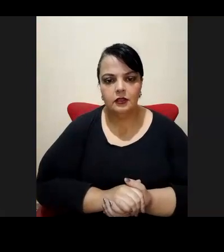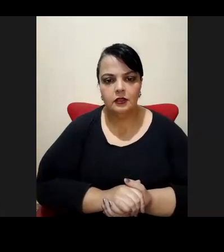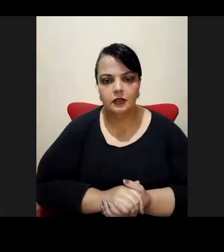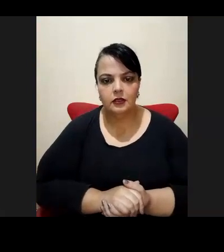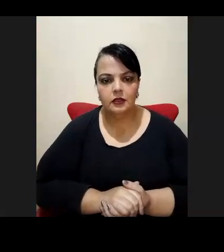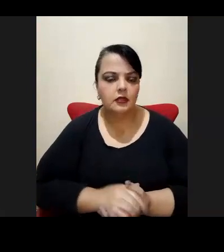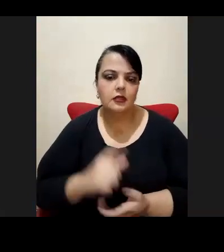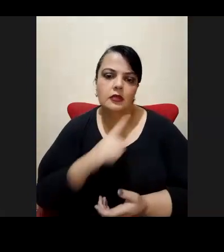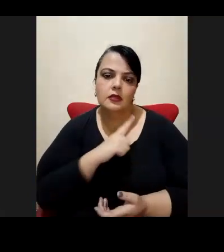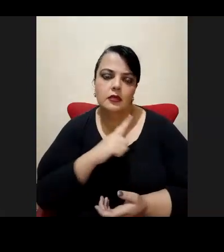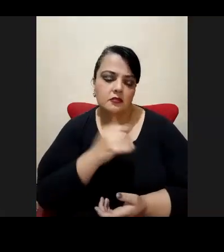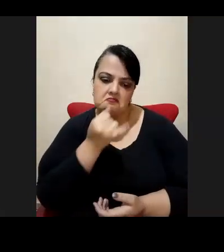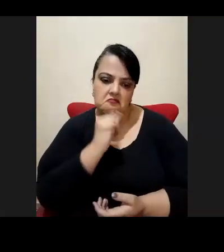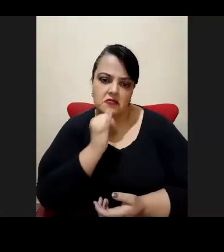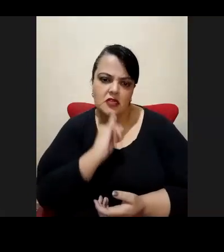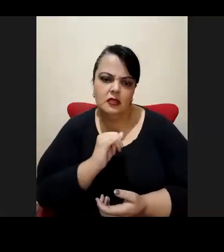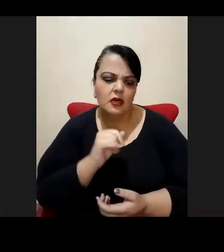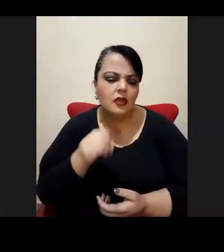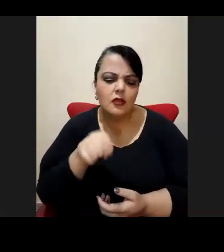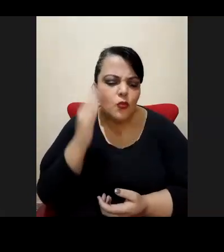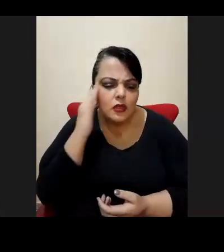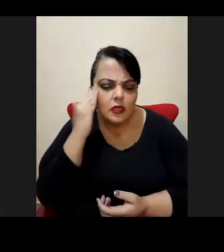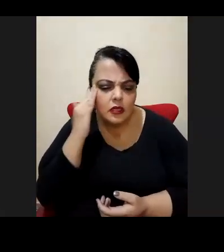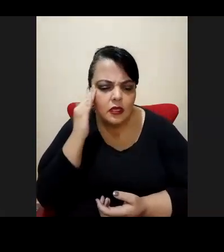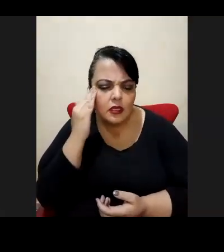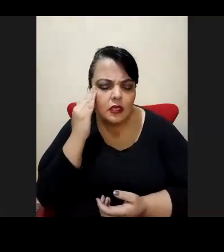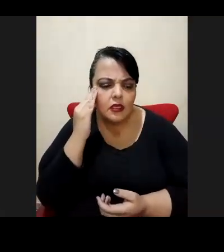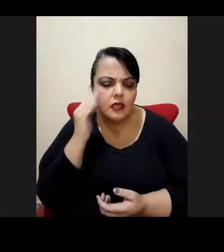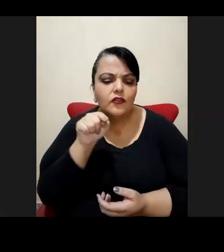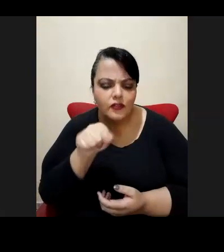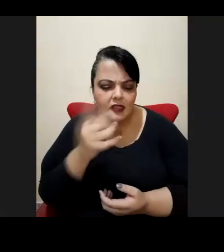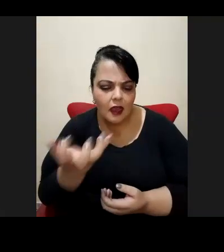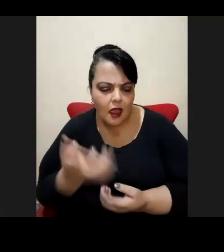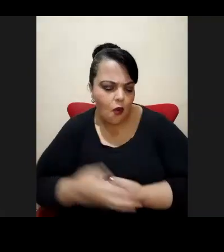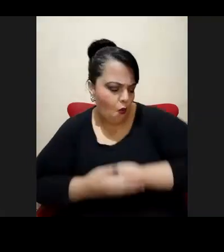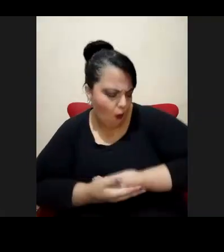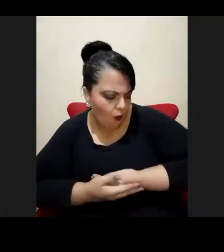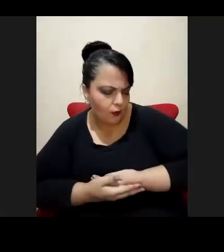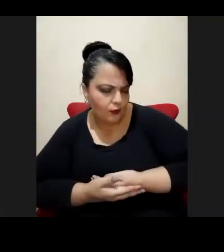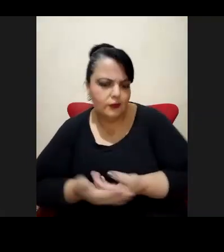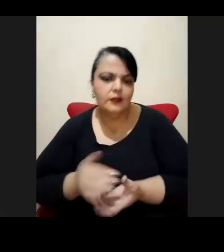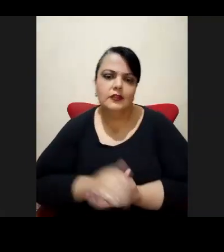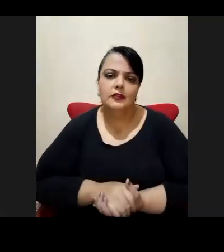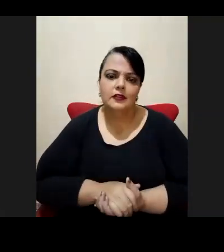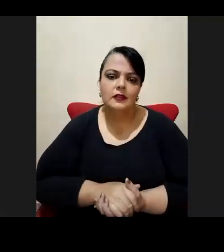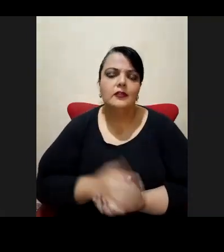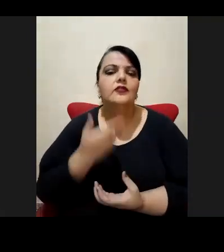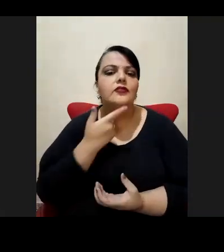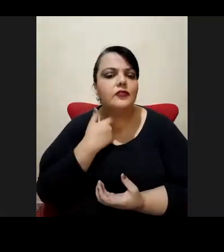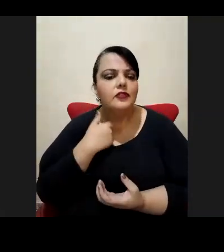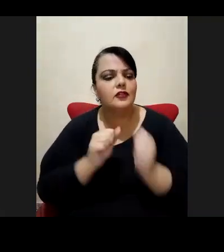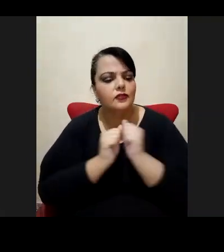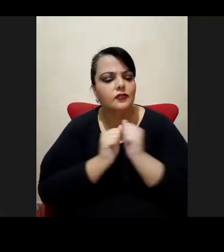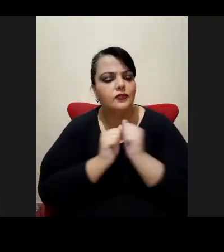escuta, eu estou entendendo que você gostaria de ficar no meu colo, eu também gostaria de tê-lo comigo, porque eu gosto muito